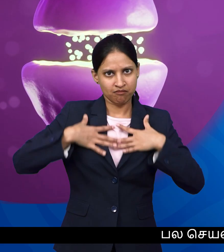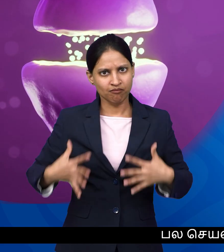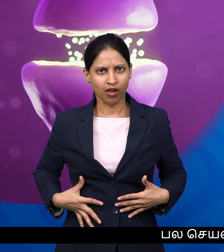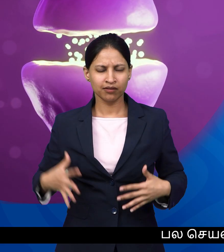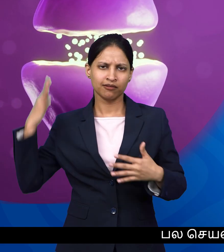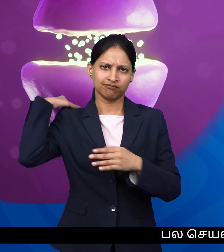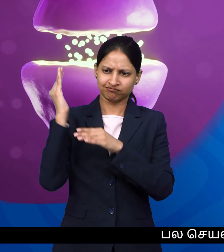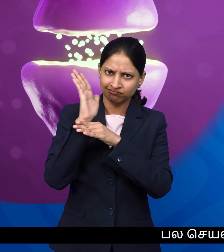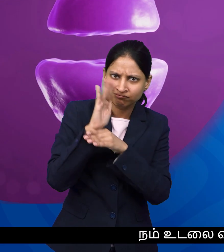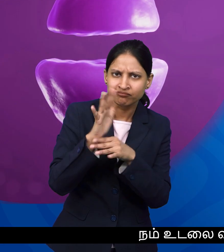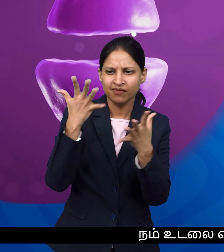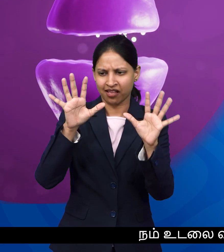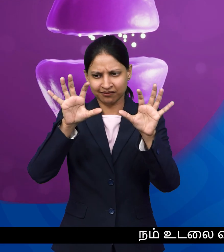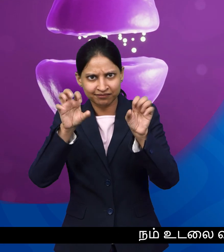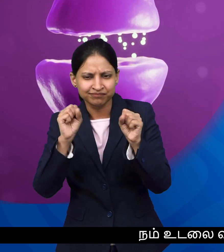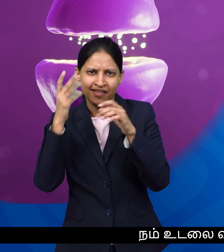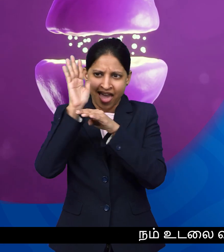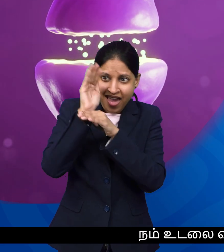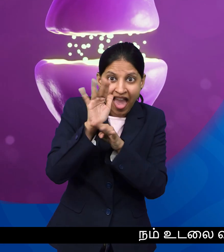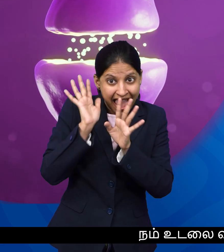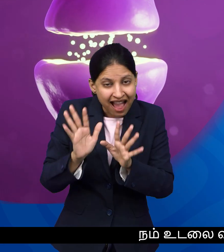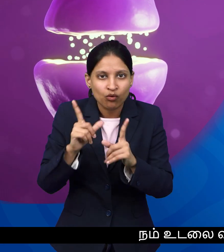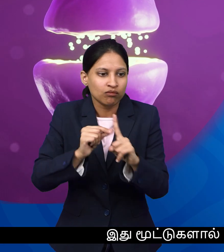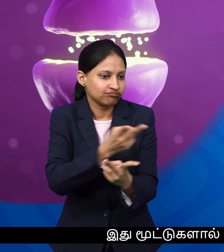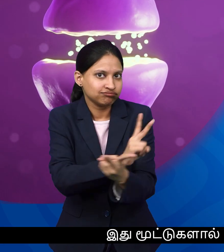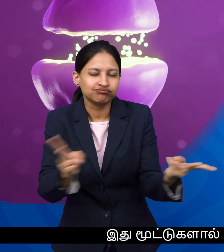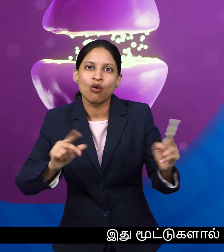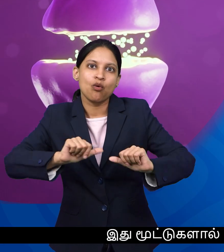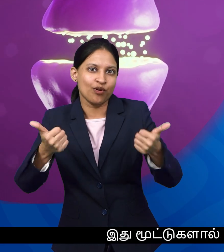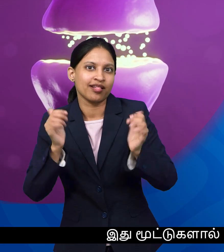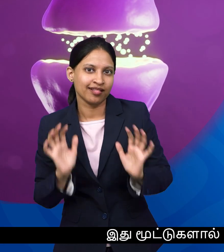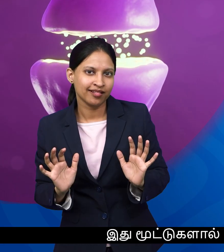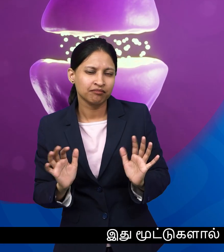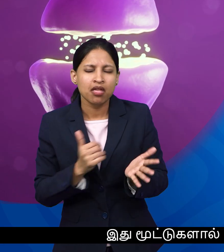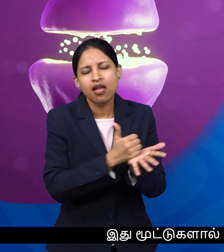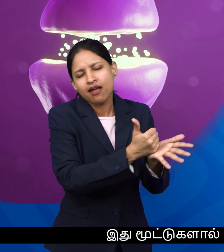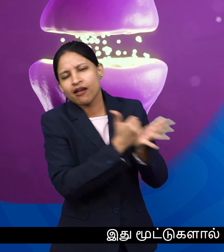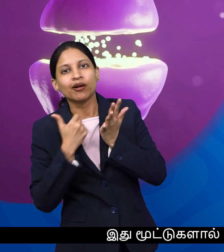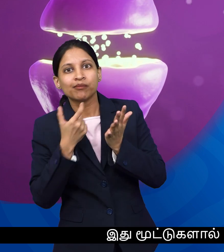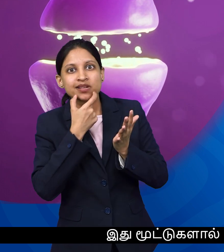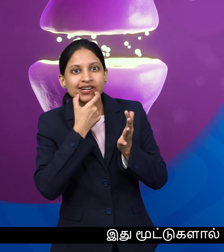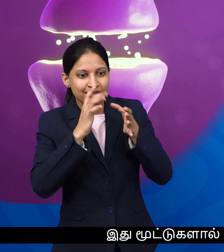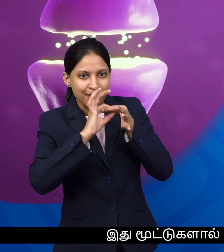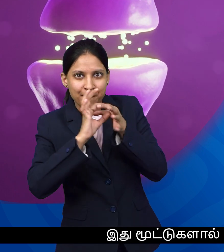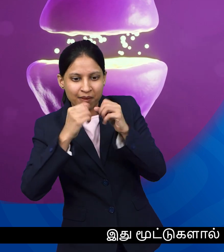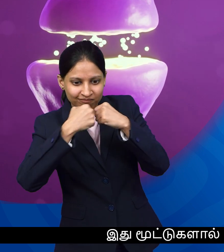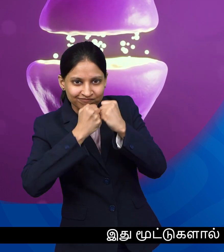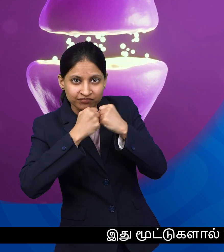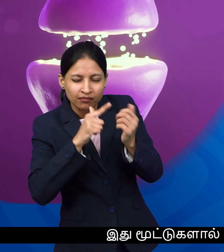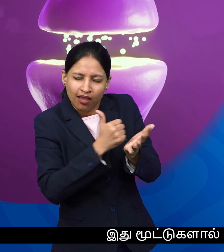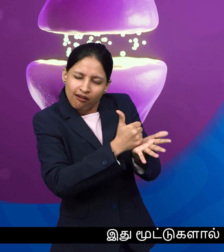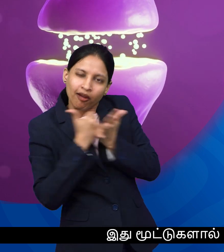பல செயல்களை செய்ய நம் உடலை வளைக்க வேண்டும். இது மூட்டுகளால் மட்டுமே சாத்தியமாகும்.